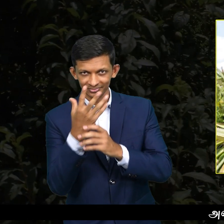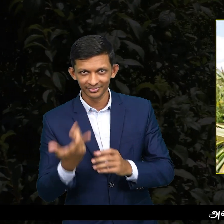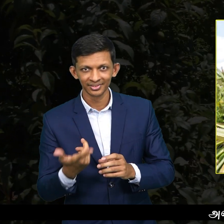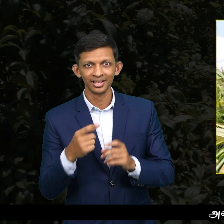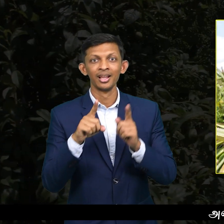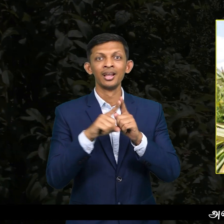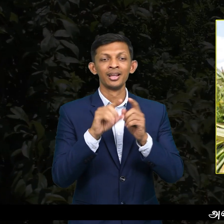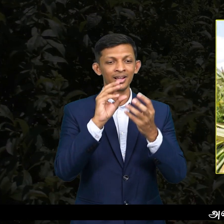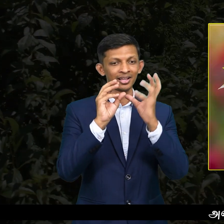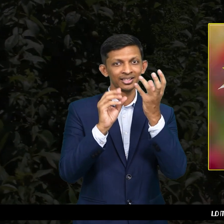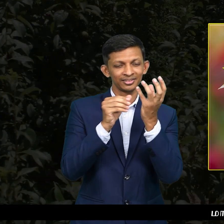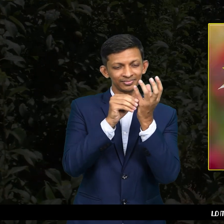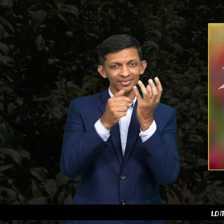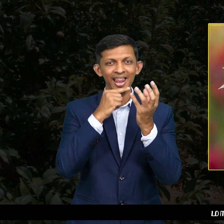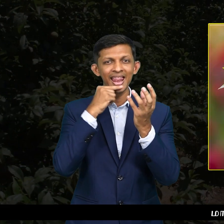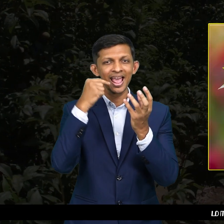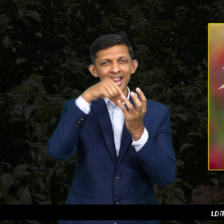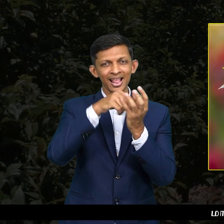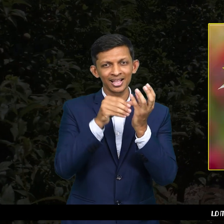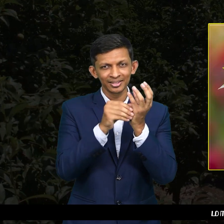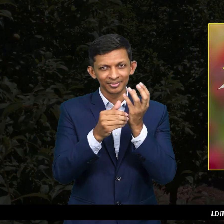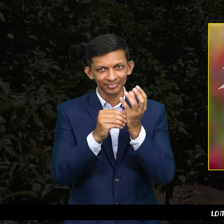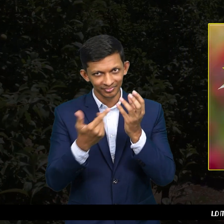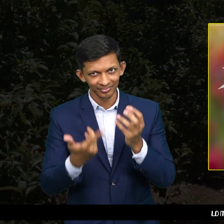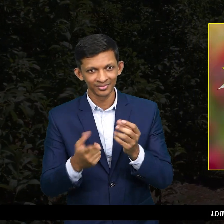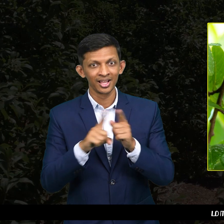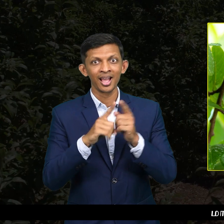அன்னாசி, மாதுளை,